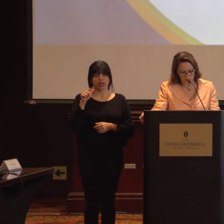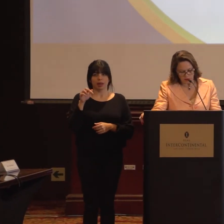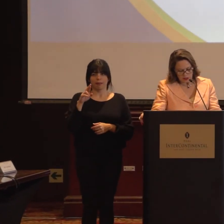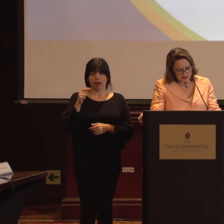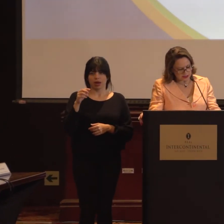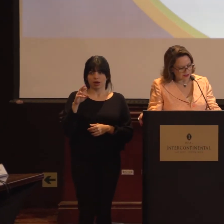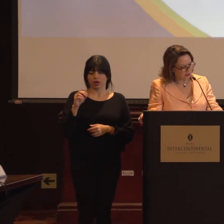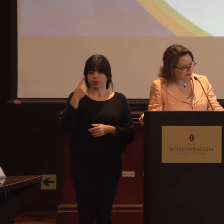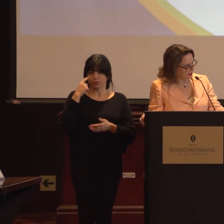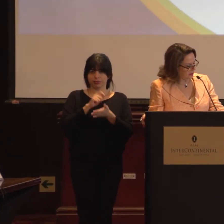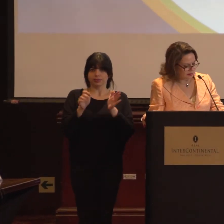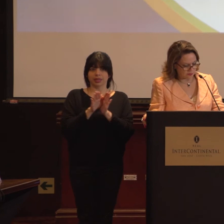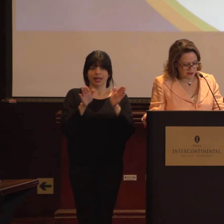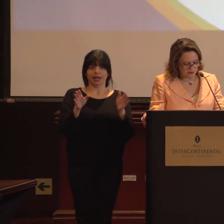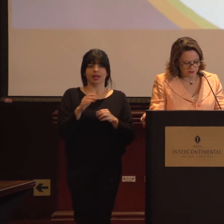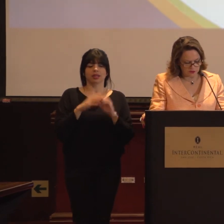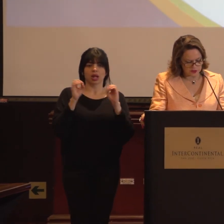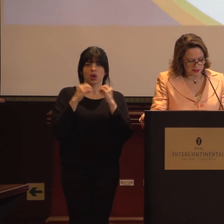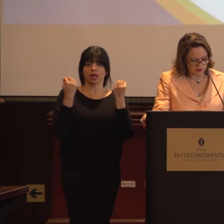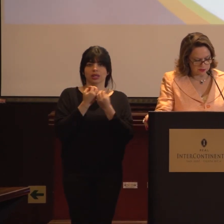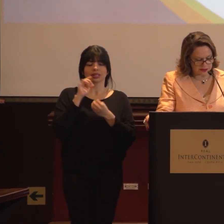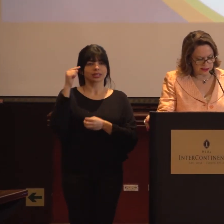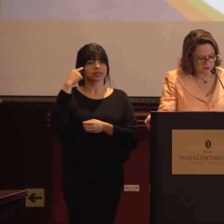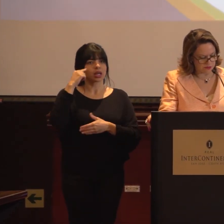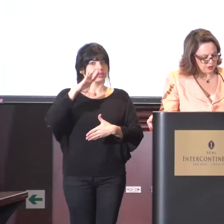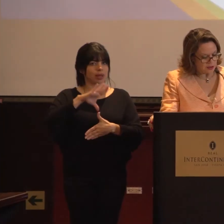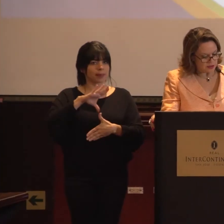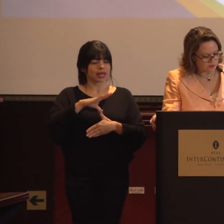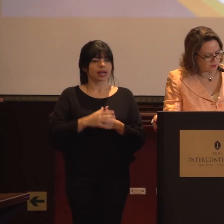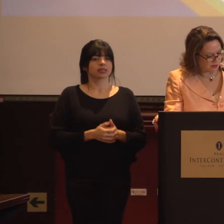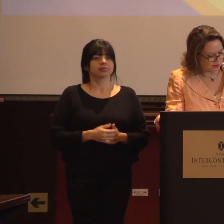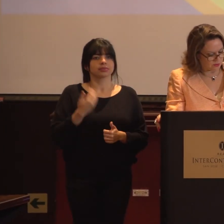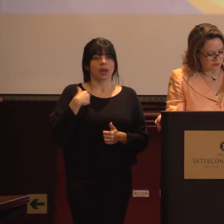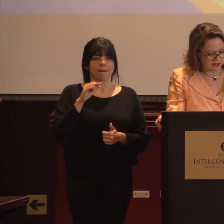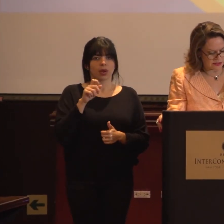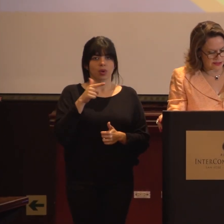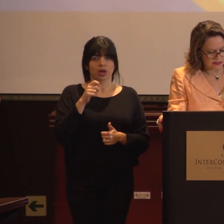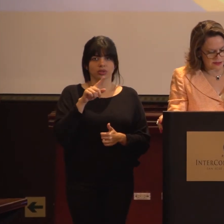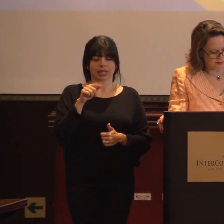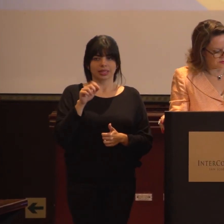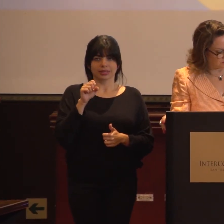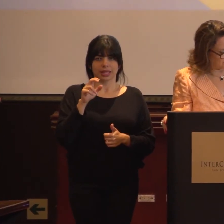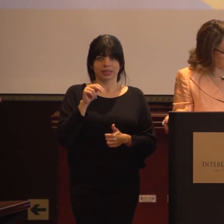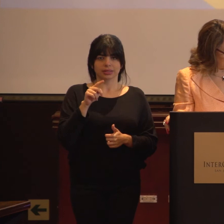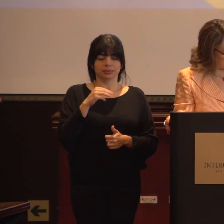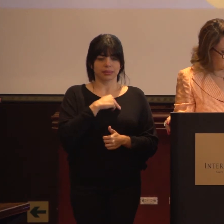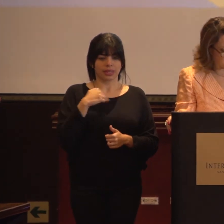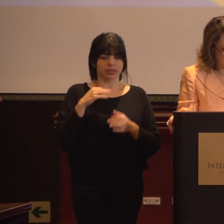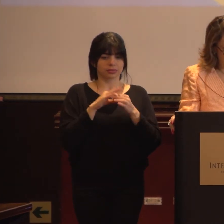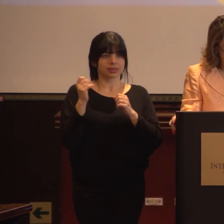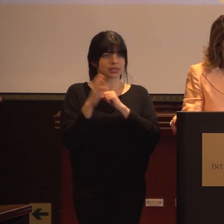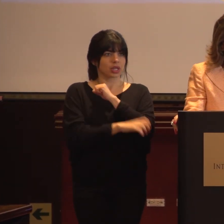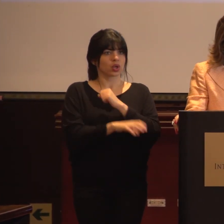almagro secretario general de la Organización de Estados Americanos señor Manuel González sans ministro de relaciones